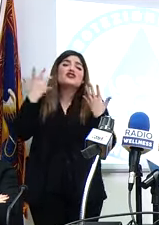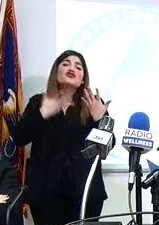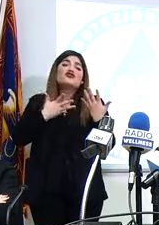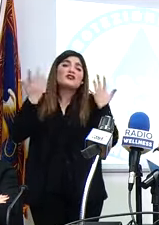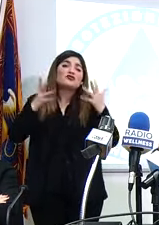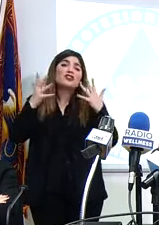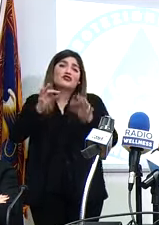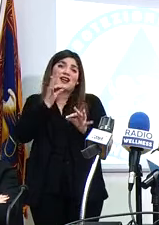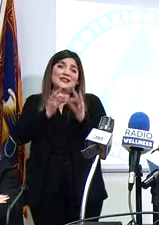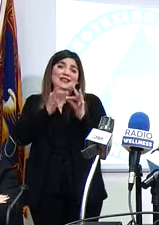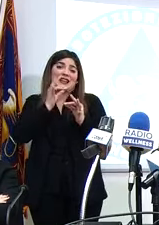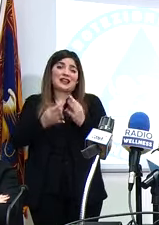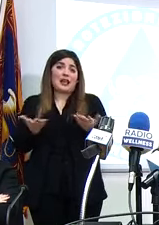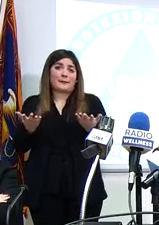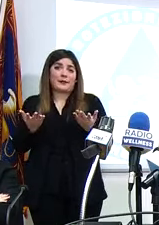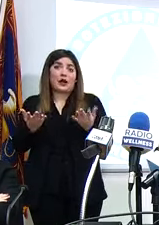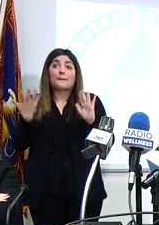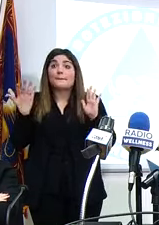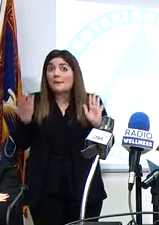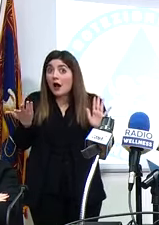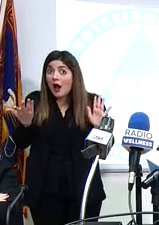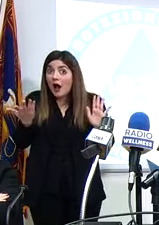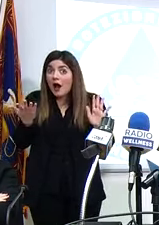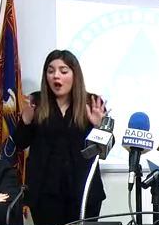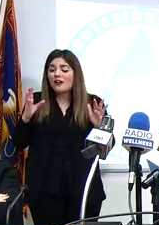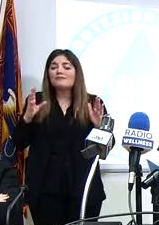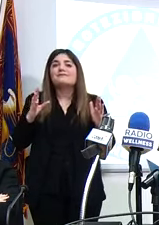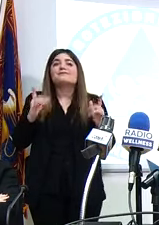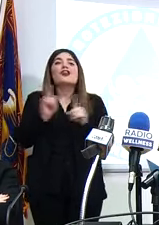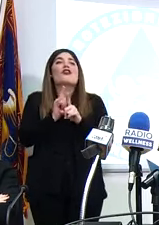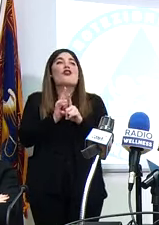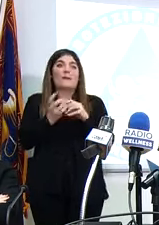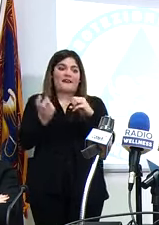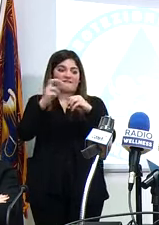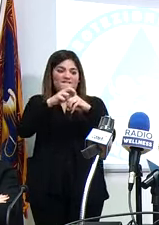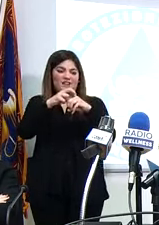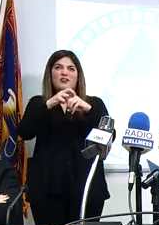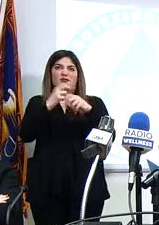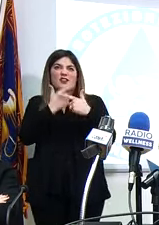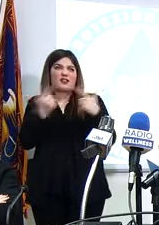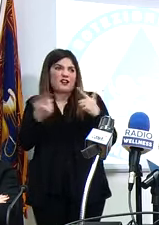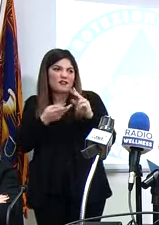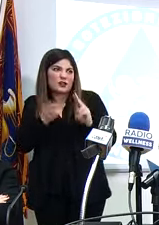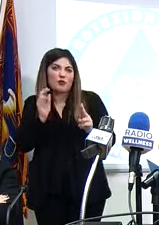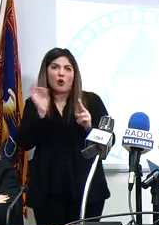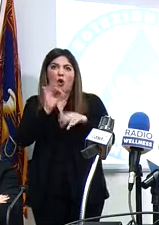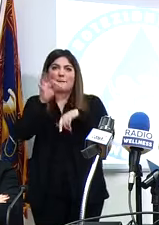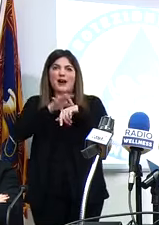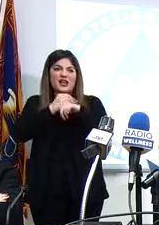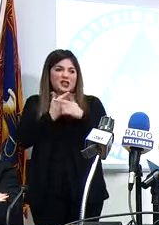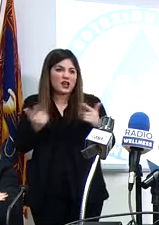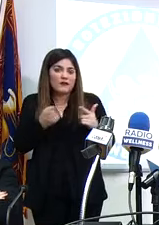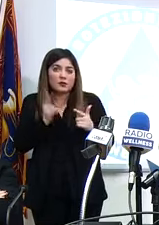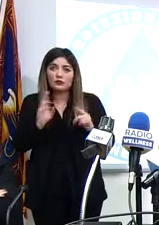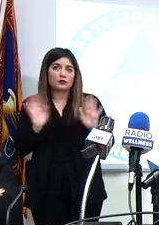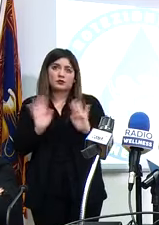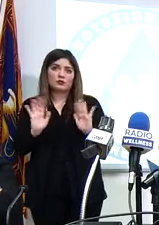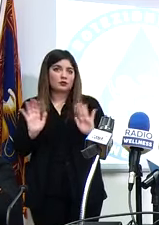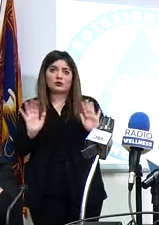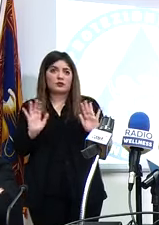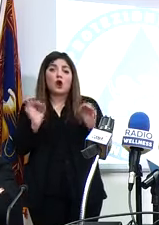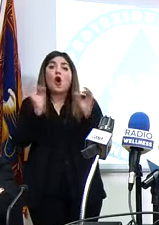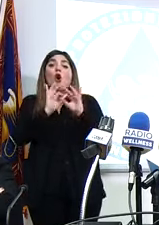che non sono associate con maggior virulenza del virus, quindi con malattie più gravi o con aumento